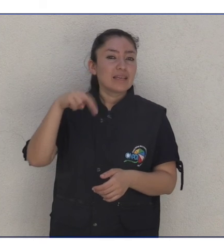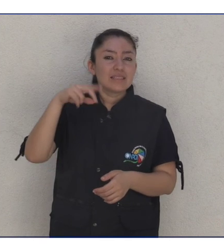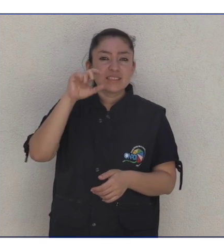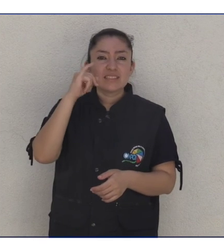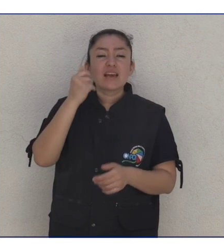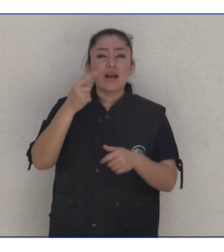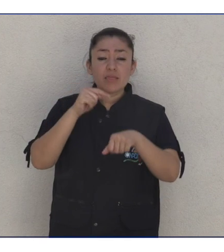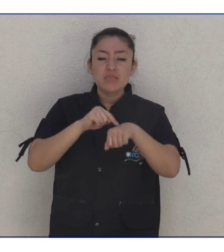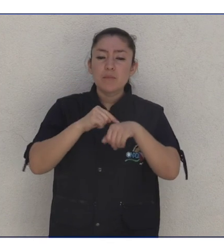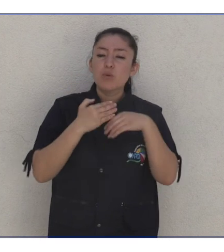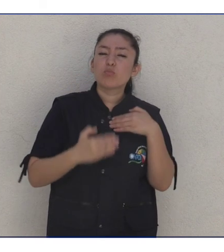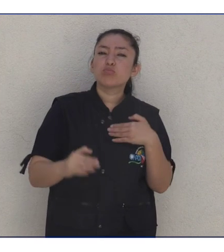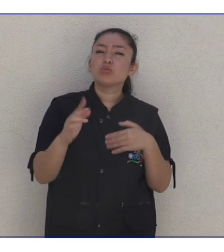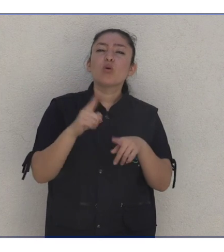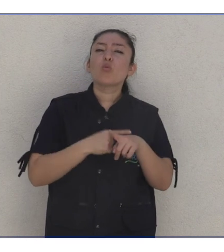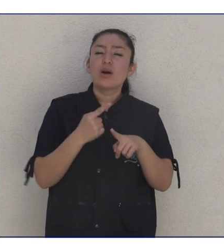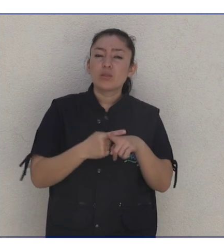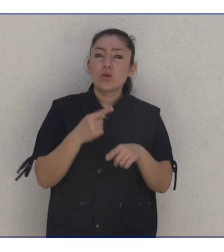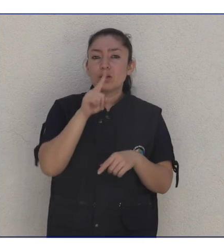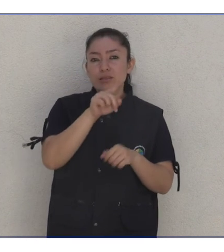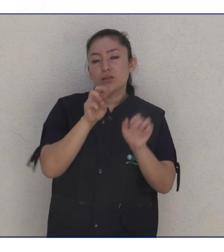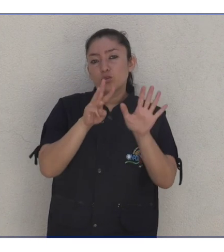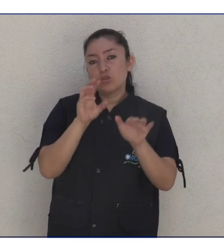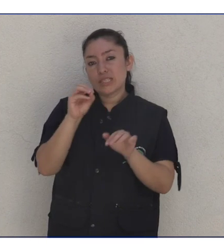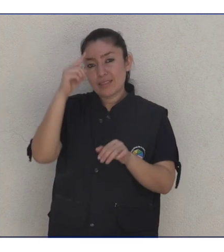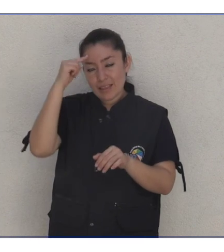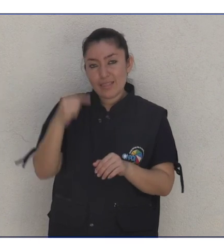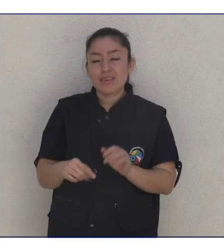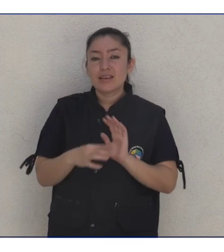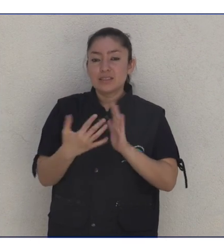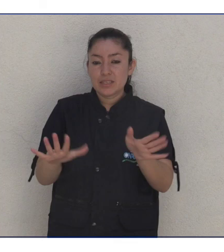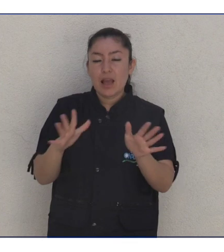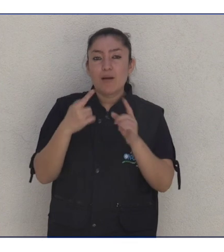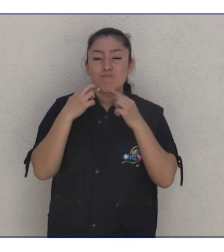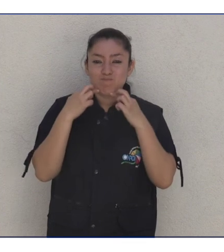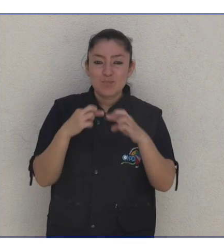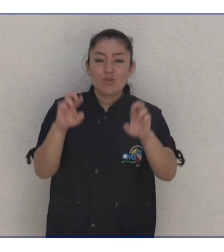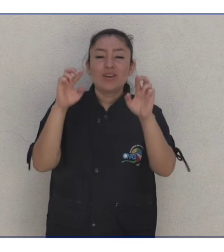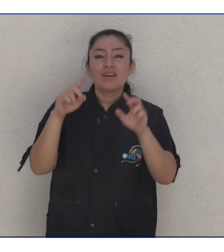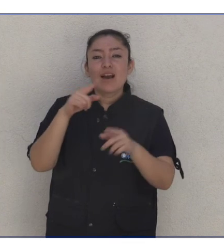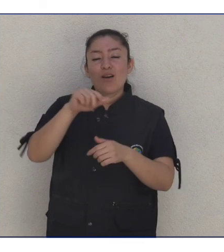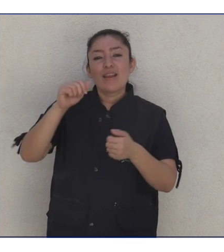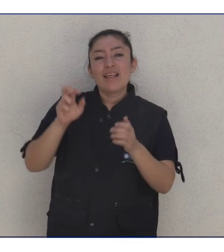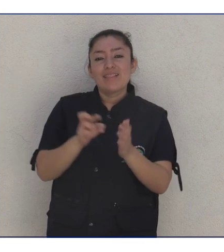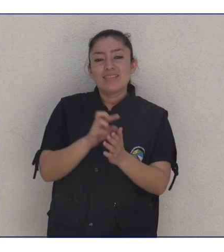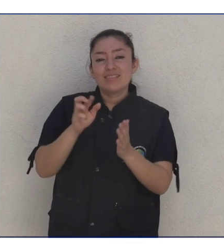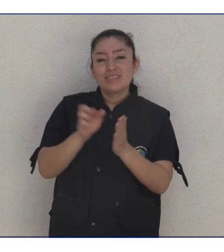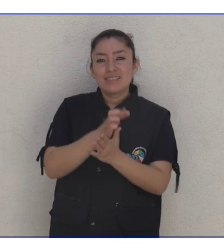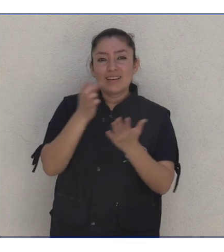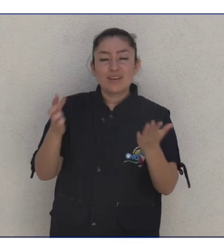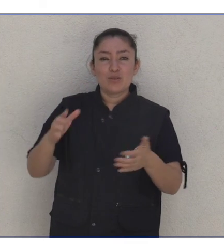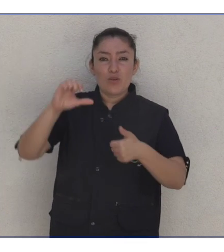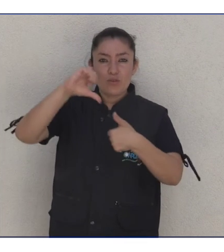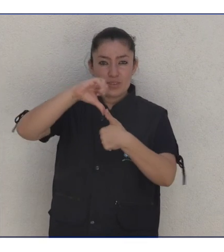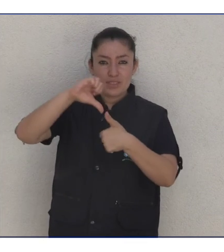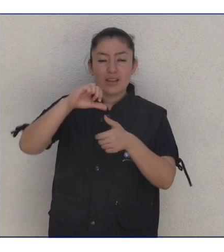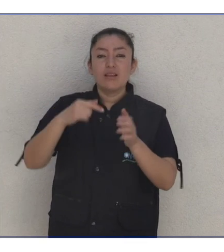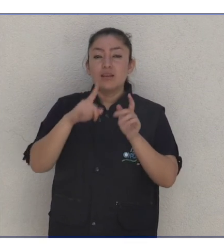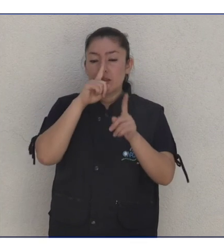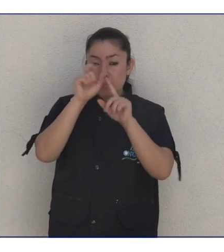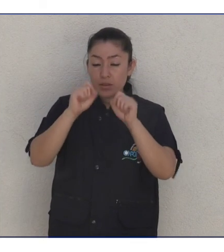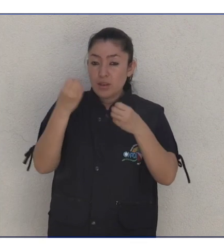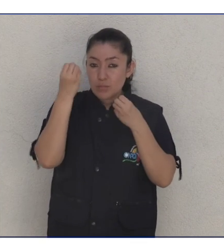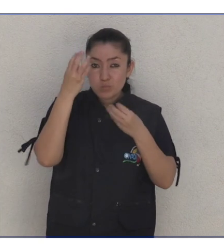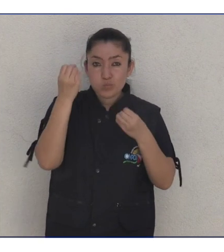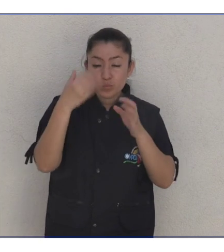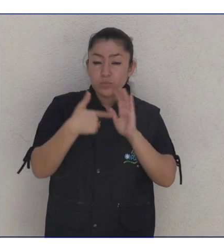ley entrará en vigencia 180 días después de su publicación en el Diario Oficial. Se exceptúan de la fecha de entrada en vigencia